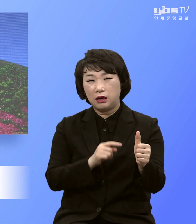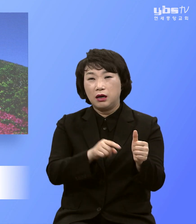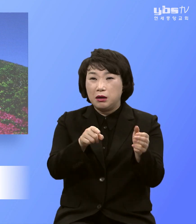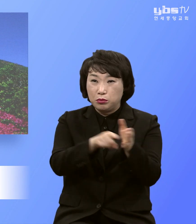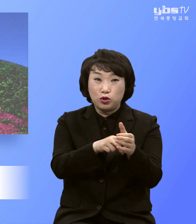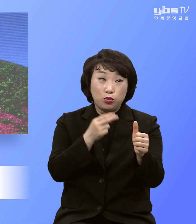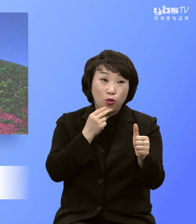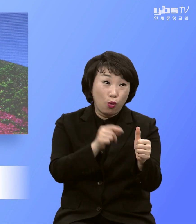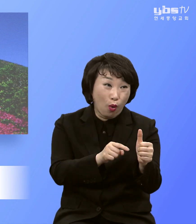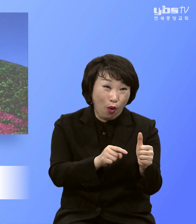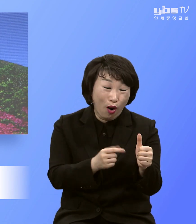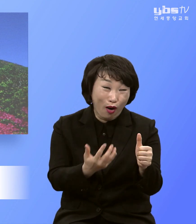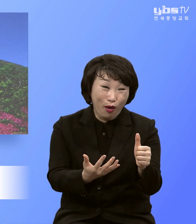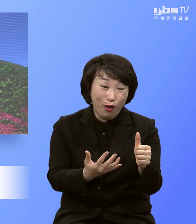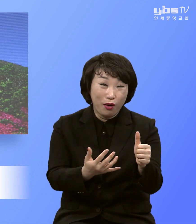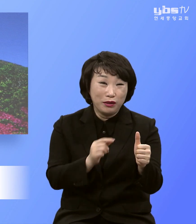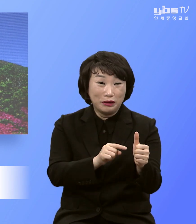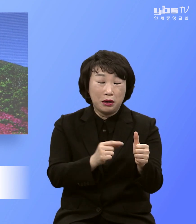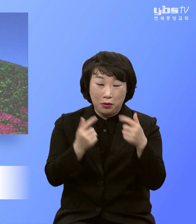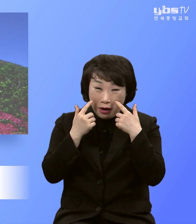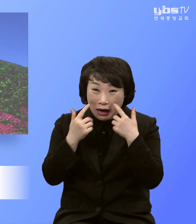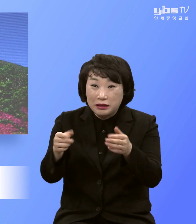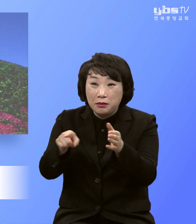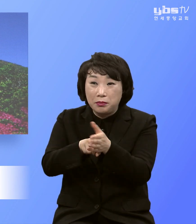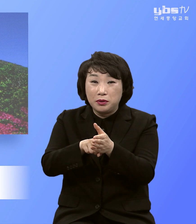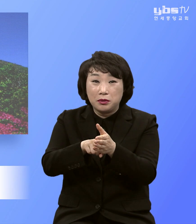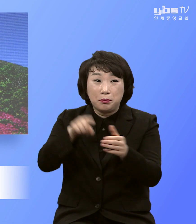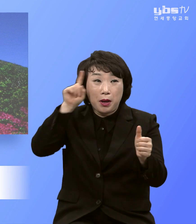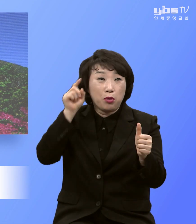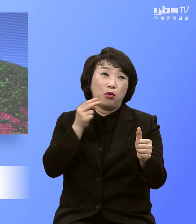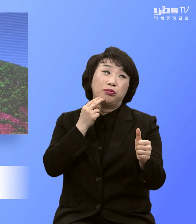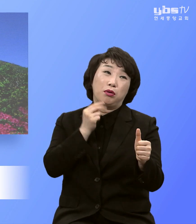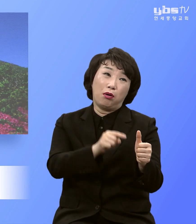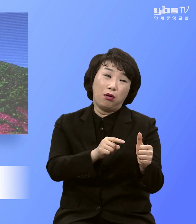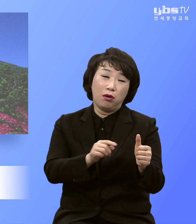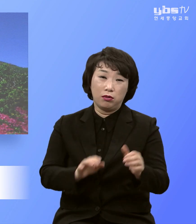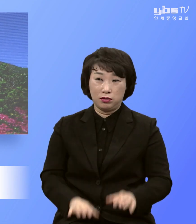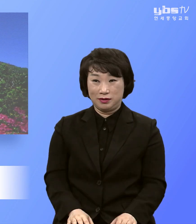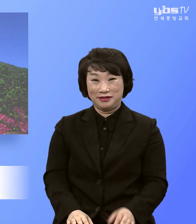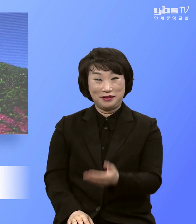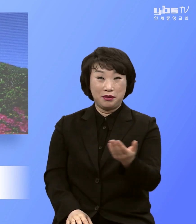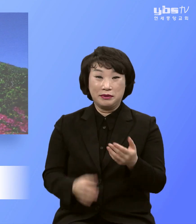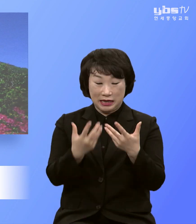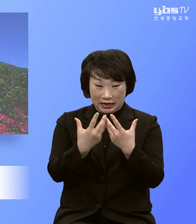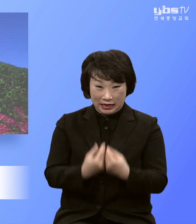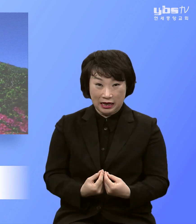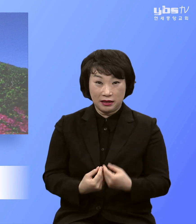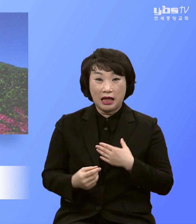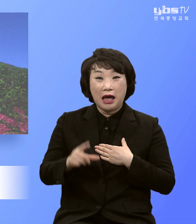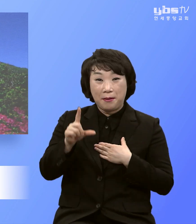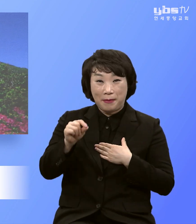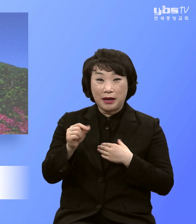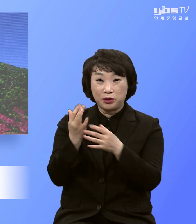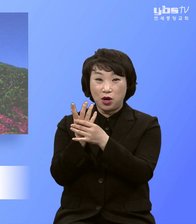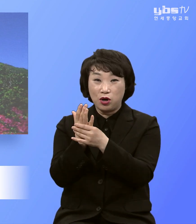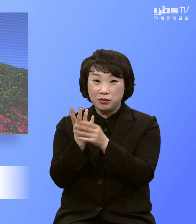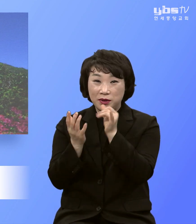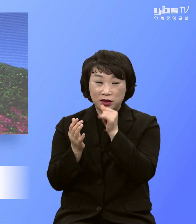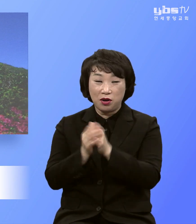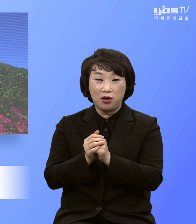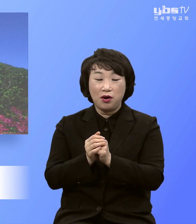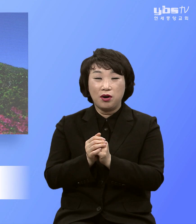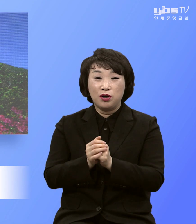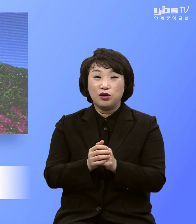안 믿어져. 확실하게 믿어지질 않아. 내가 10,000원짜리 가지고 보세요. 슈퍼